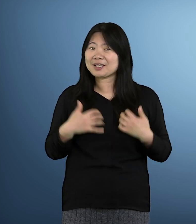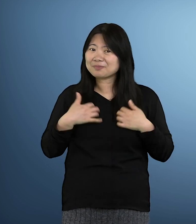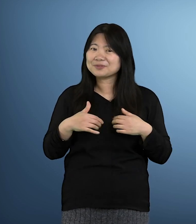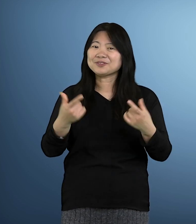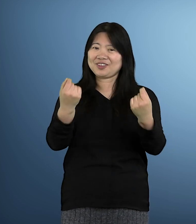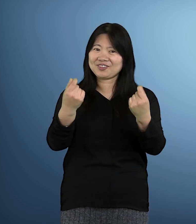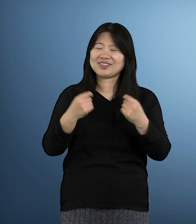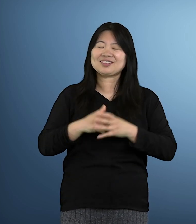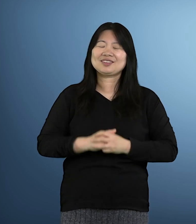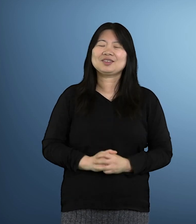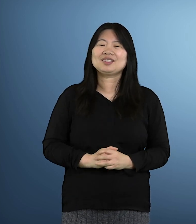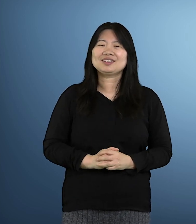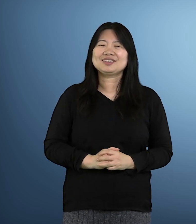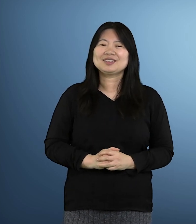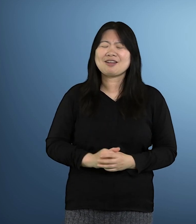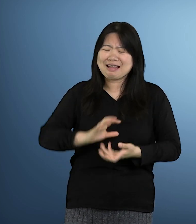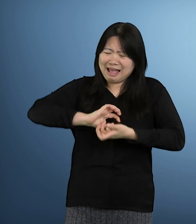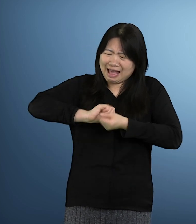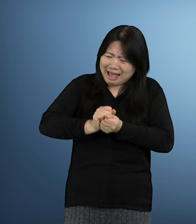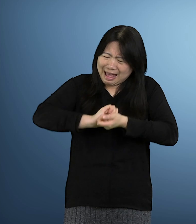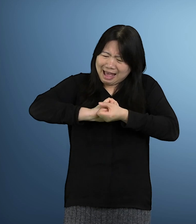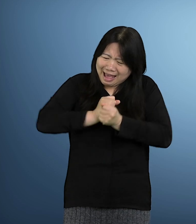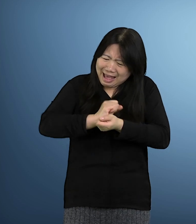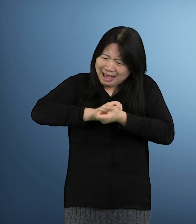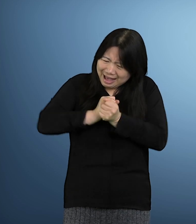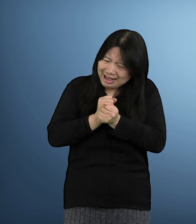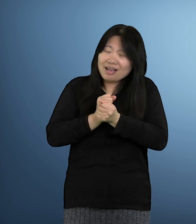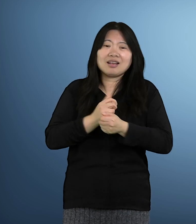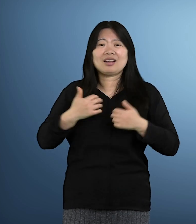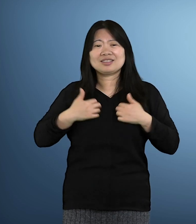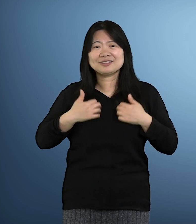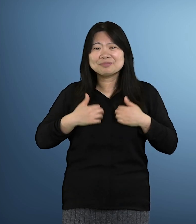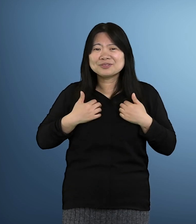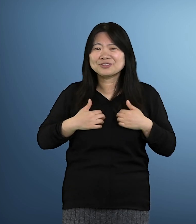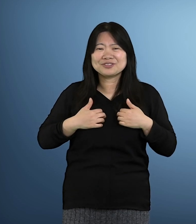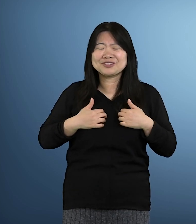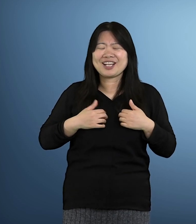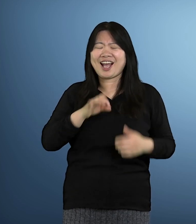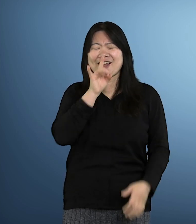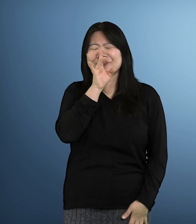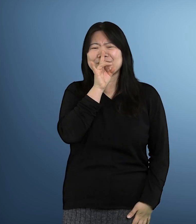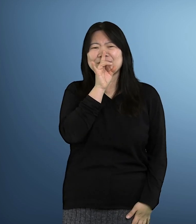거 아니겠어요? 짜내는 게 기쁨은 아니잖아요.